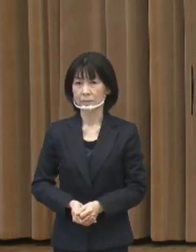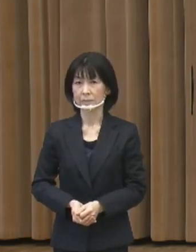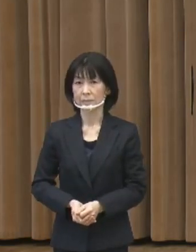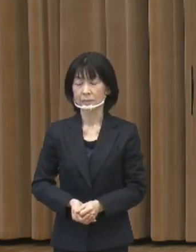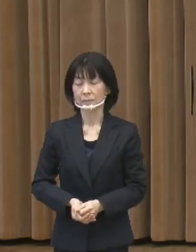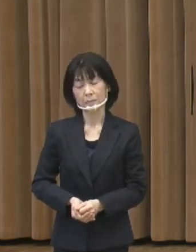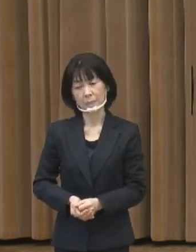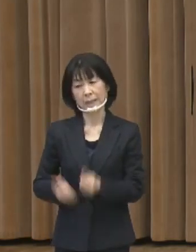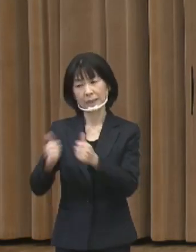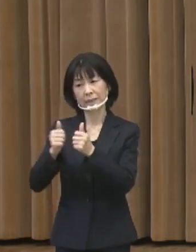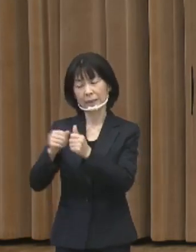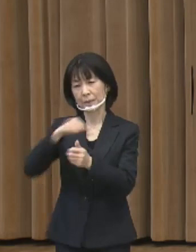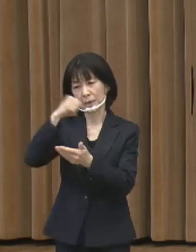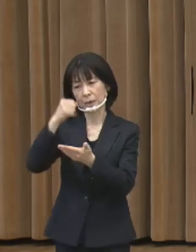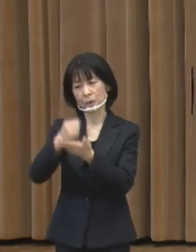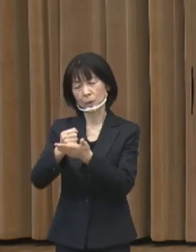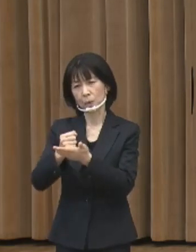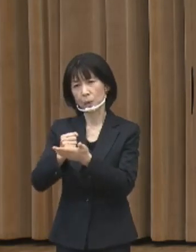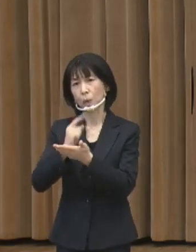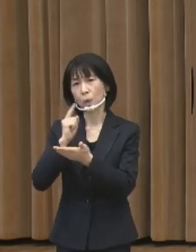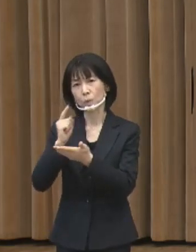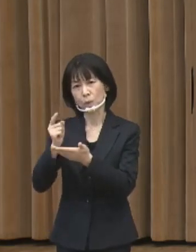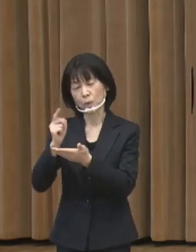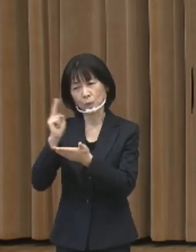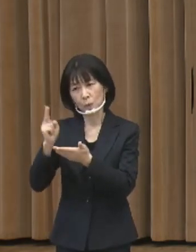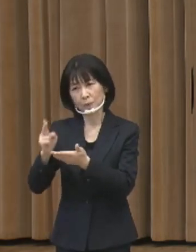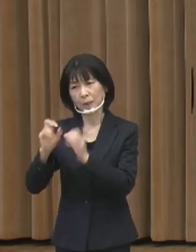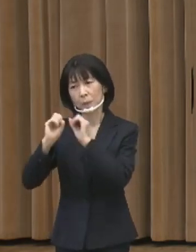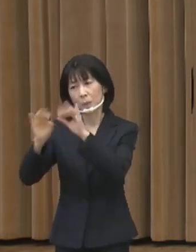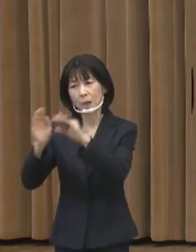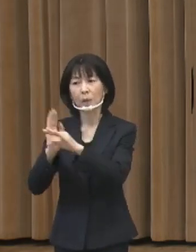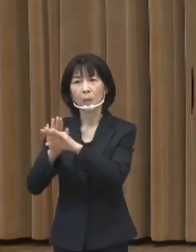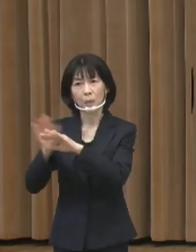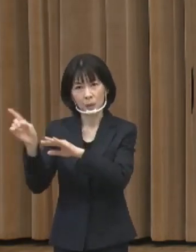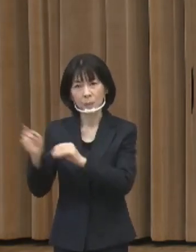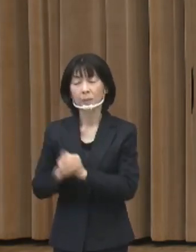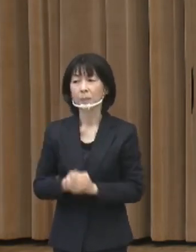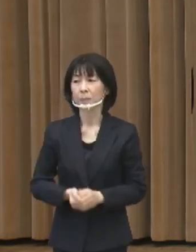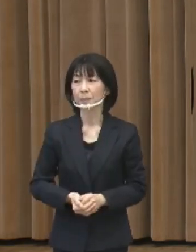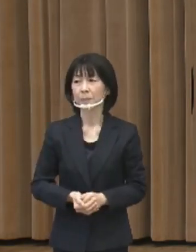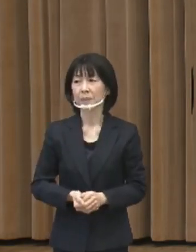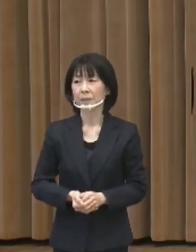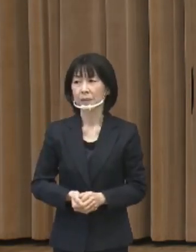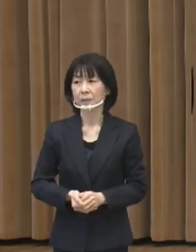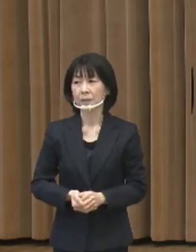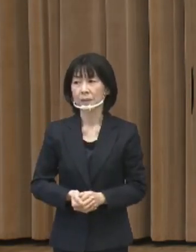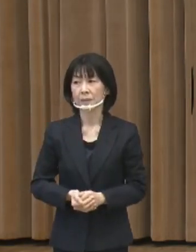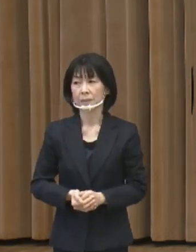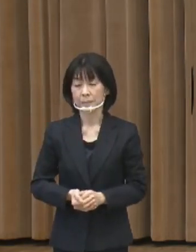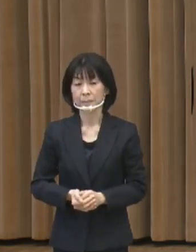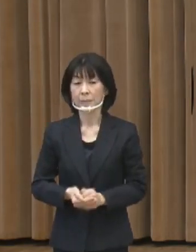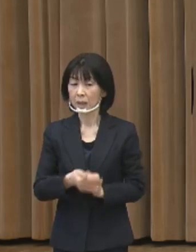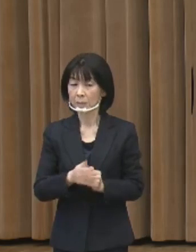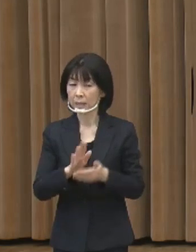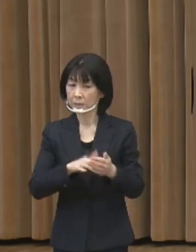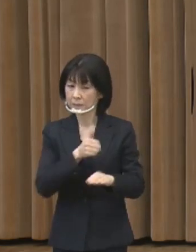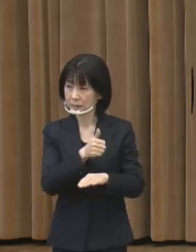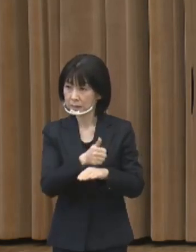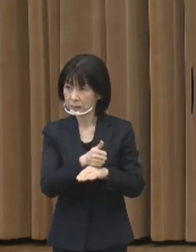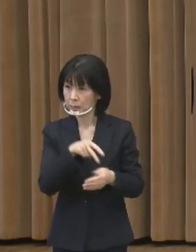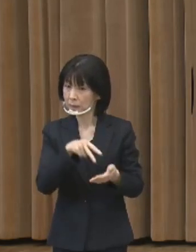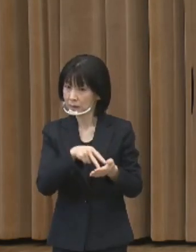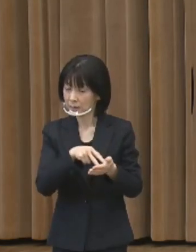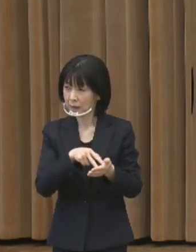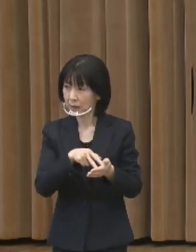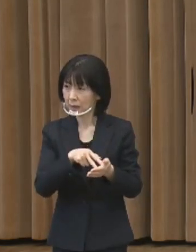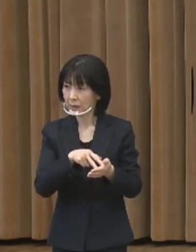成功というんですかね、成功というような報じ方されていますけれども、 まあ、知事のお立場というか、まあ、外交